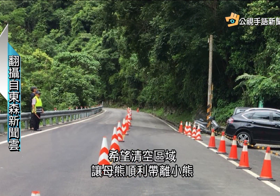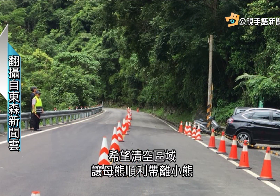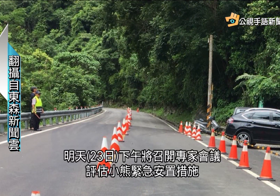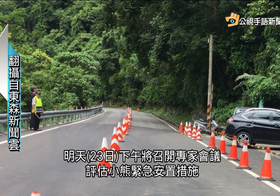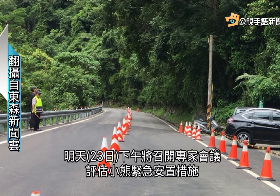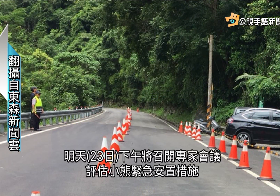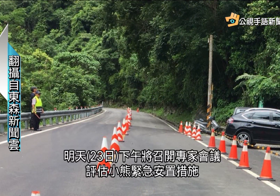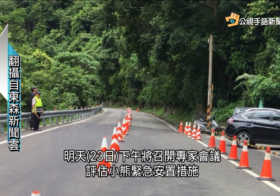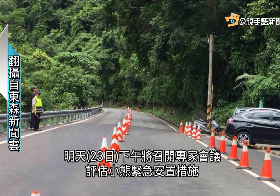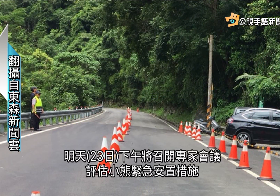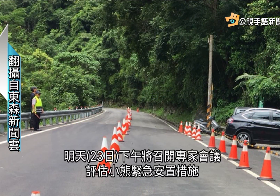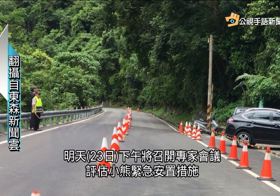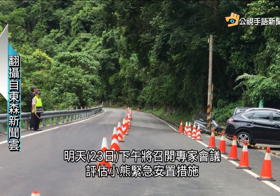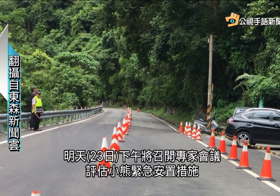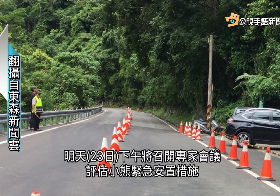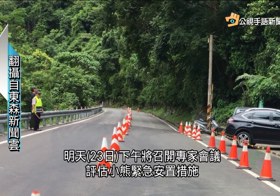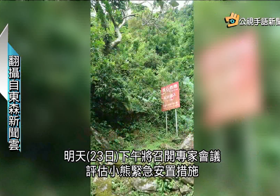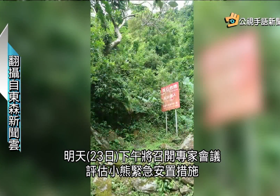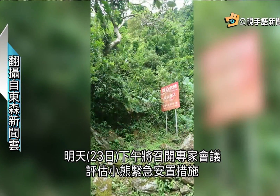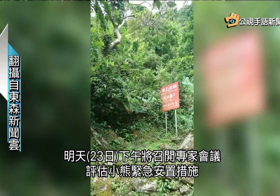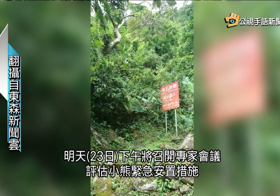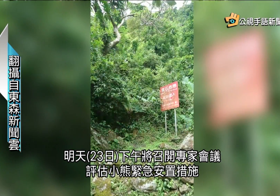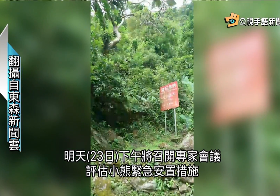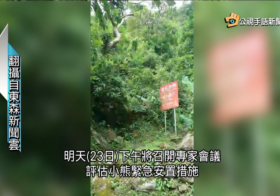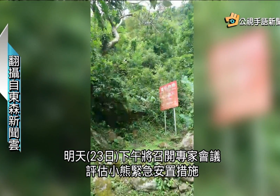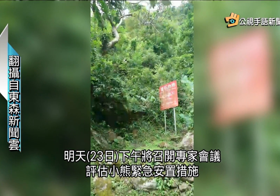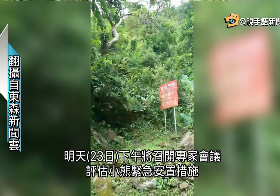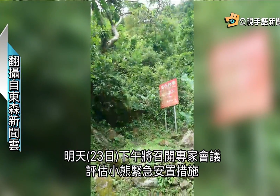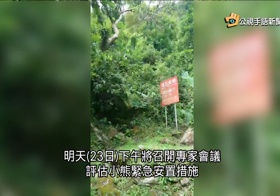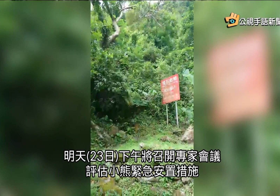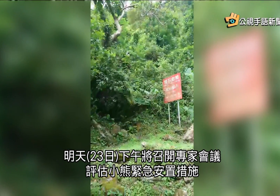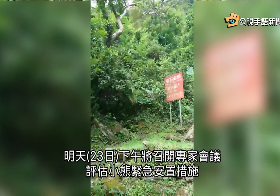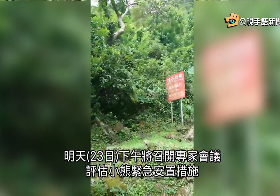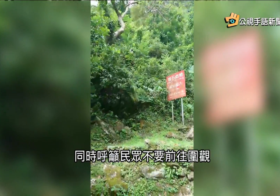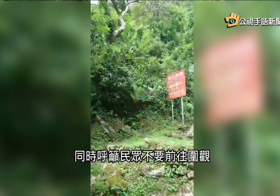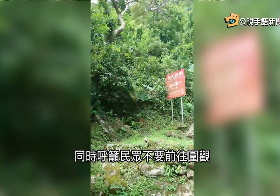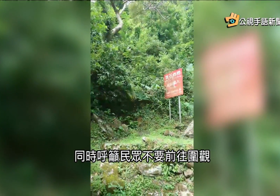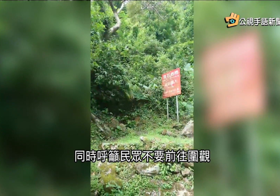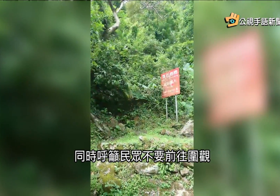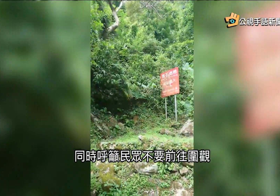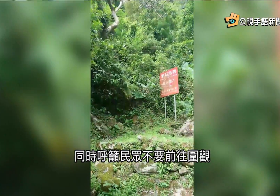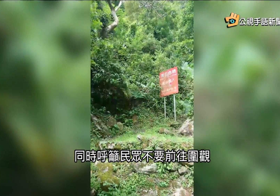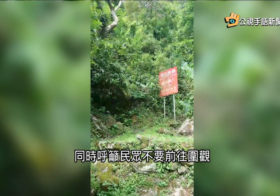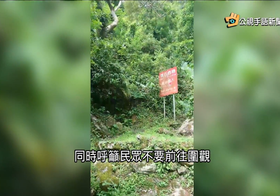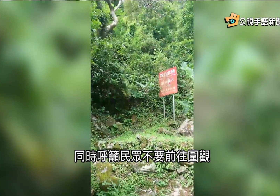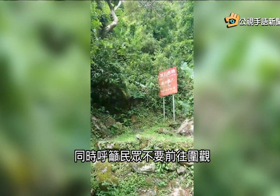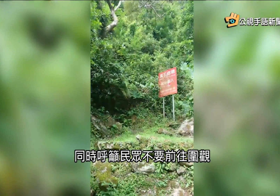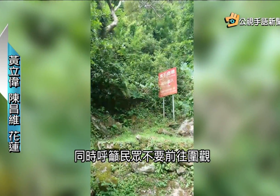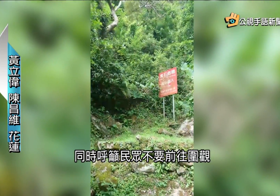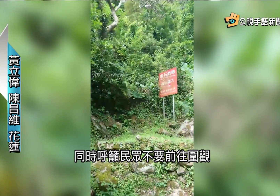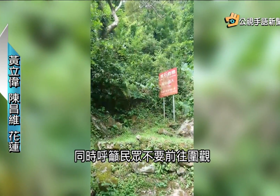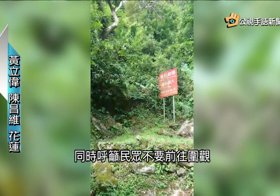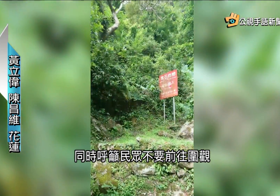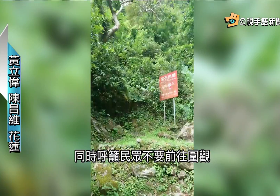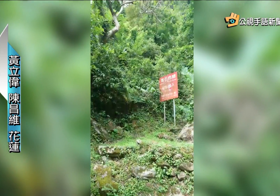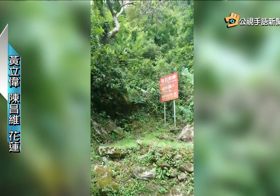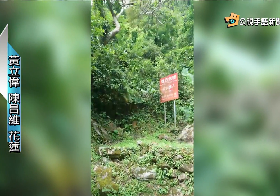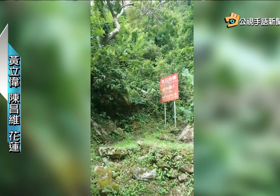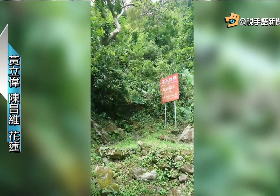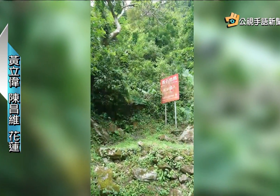午将召开专家会议，评估小熊紧急的安置措施，同时呼吁民众不要前往围观。记者黄略、陈昌伟花